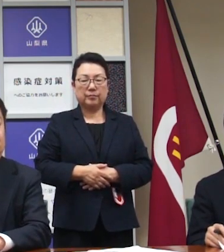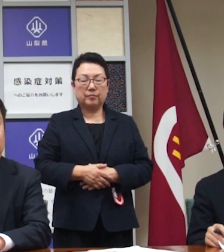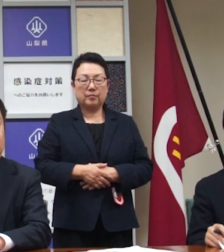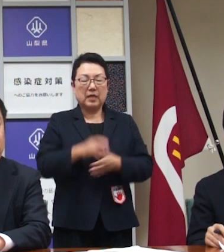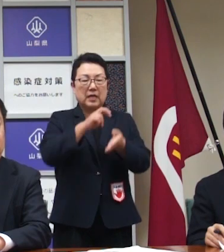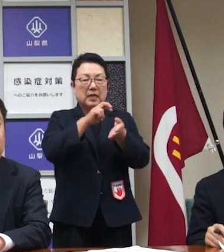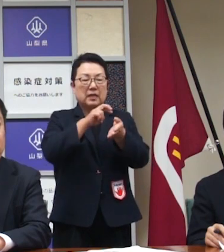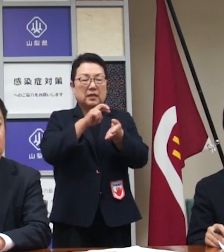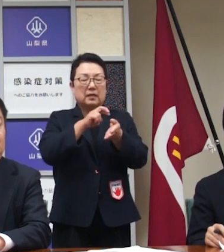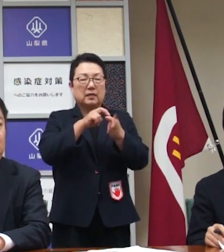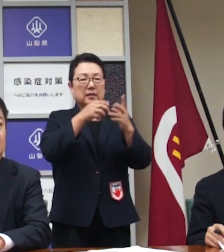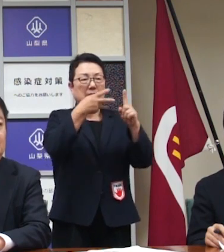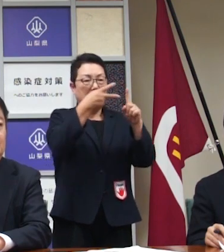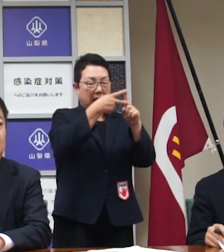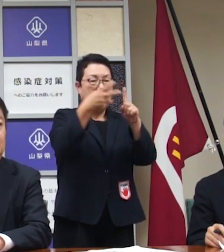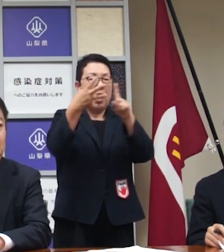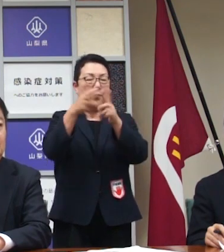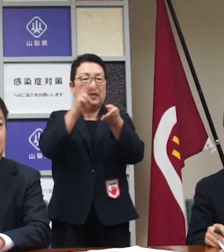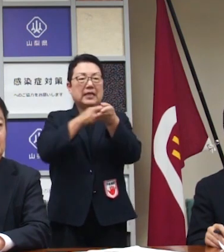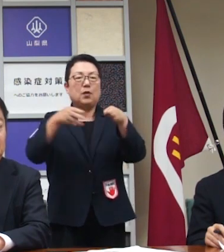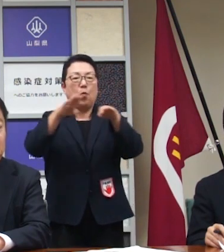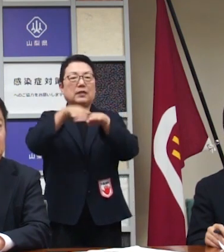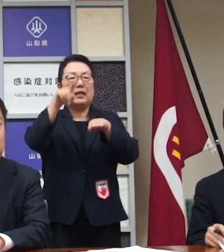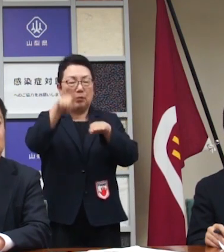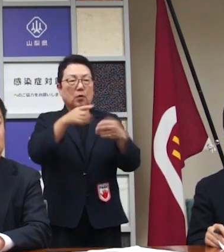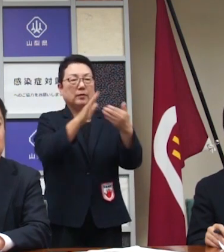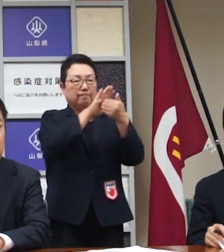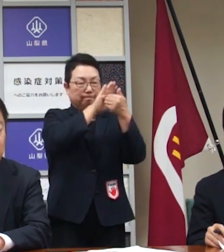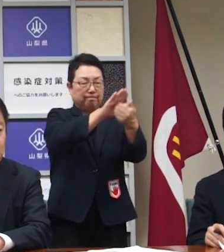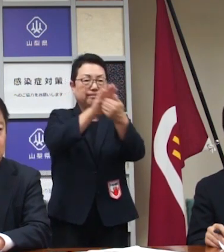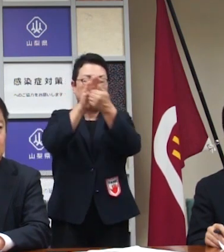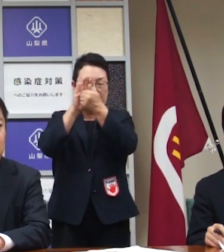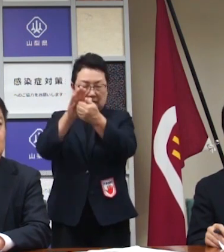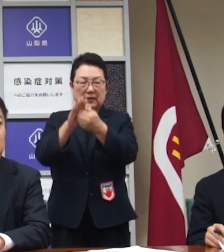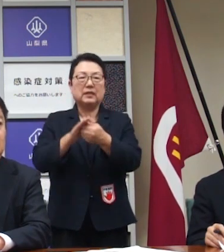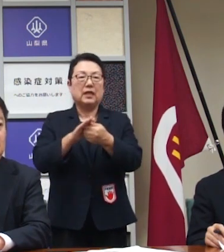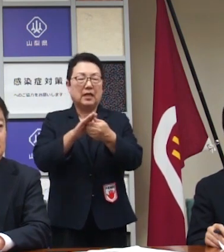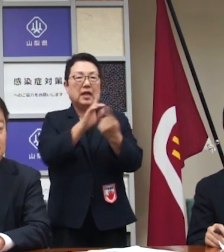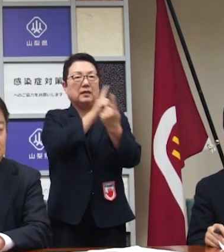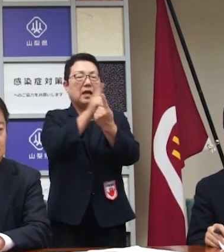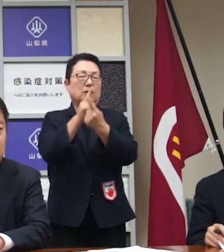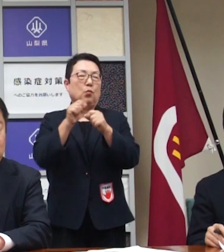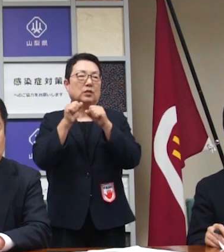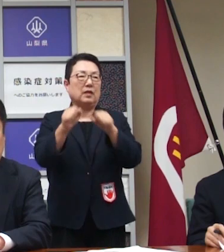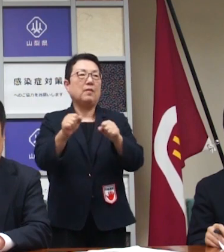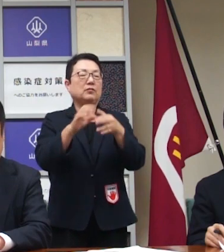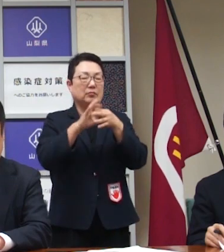医療機関として完全な防御を持って最初から対応しておられるので